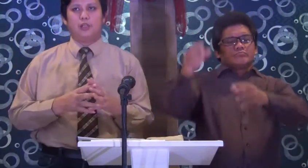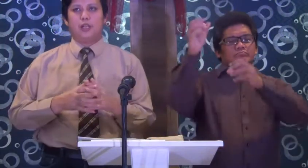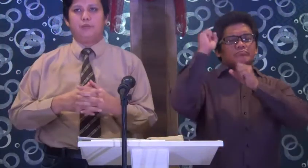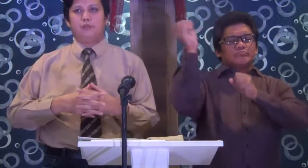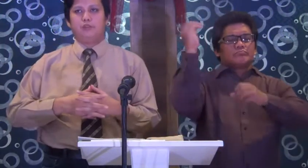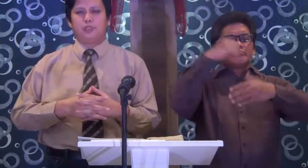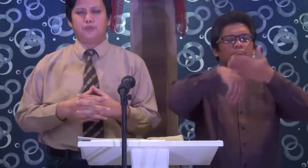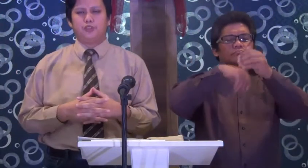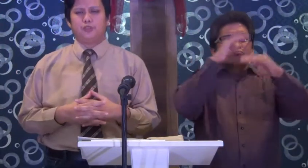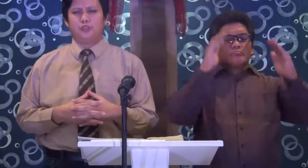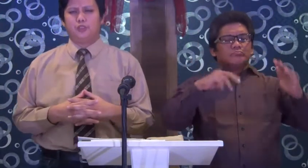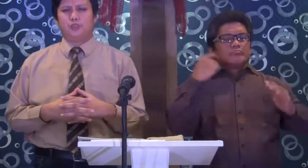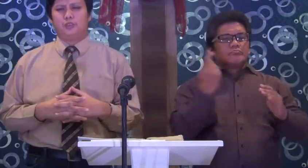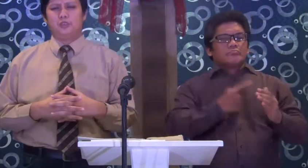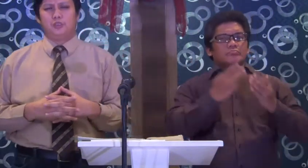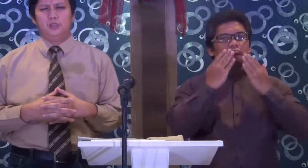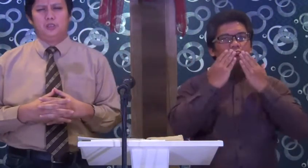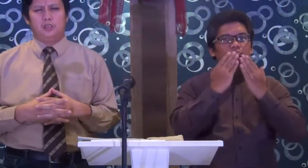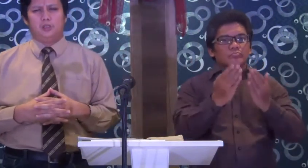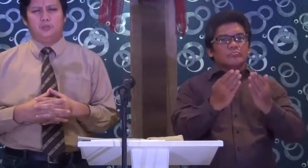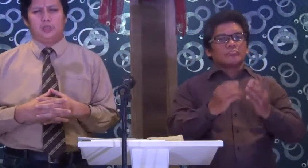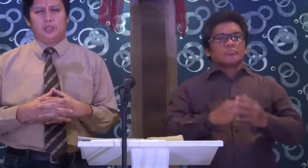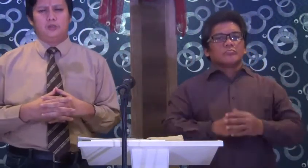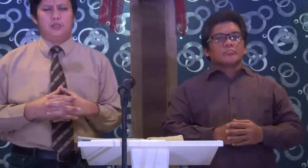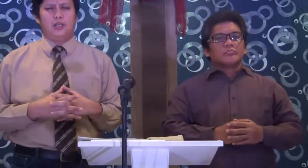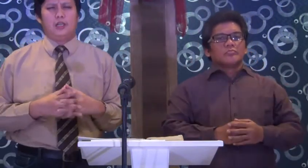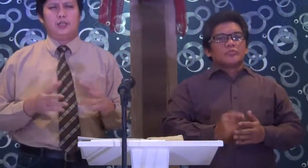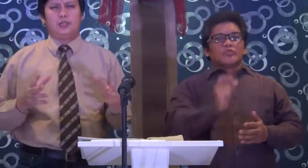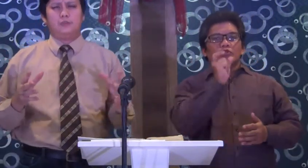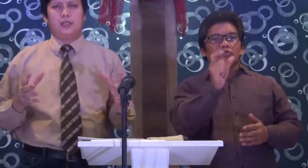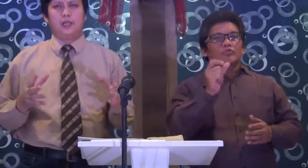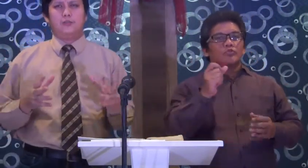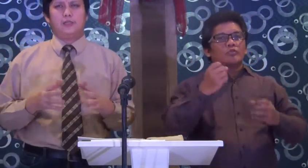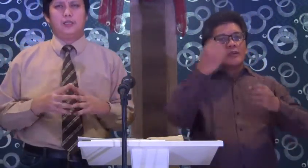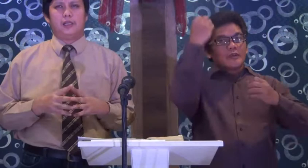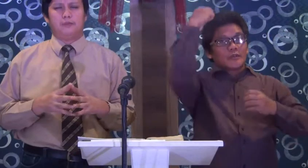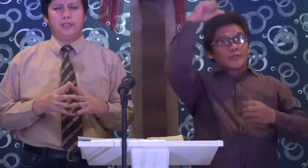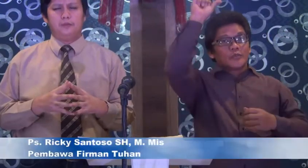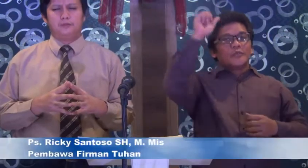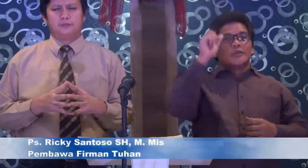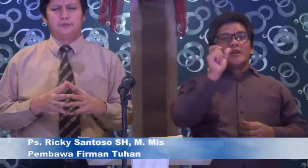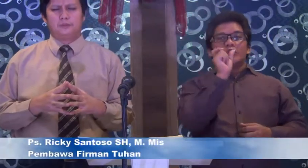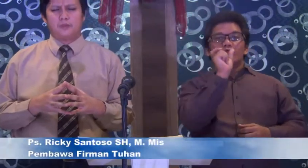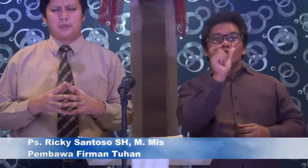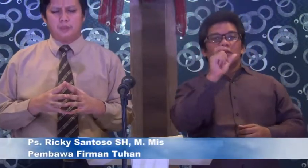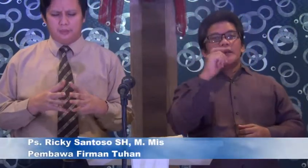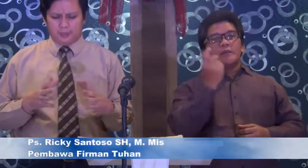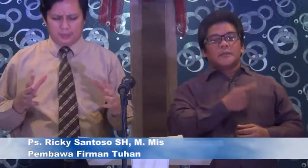dalam surga kami mengucap syukur buat anugerah dan kebaikan-Mu bagi kami,